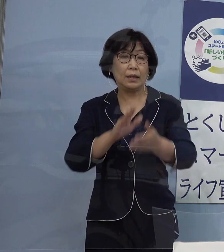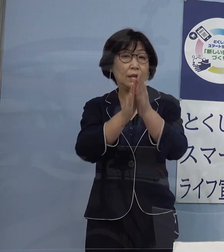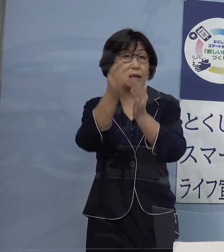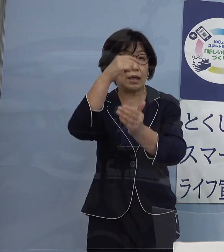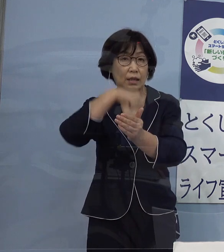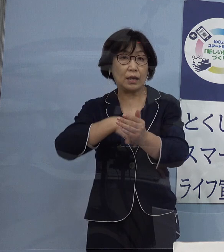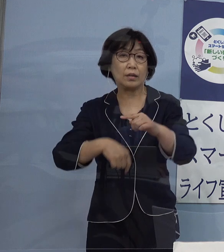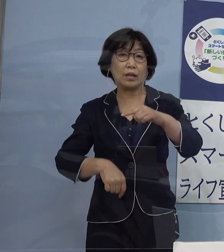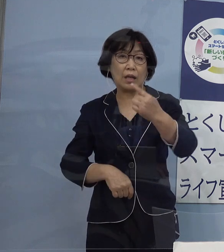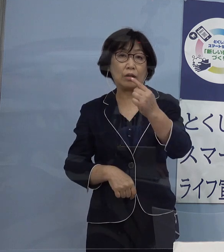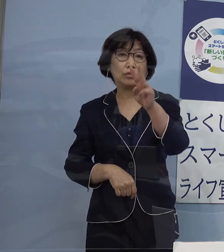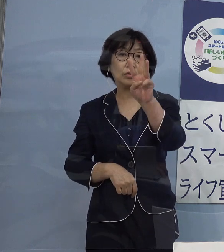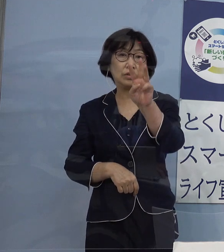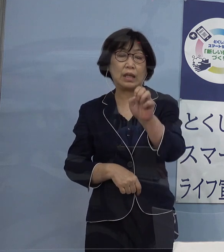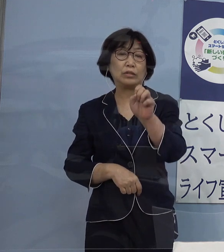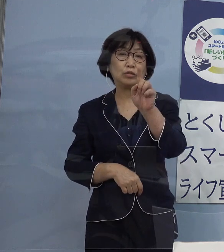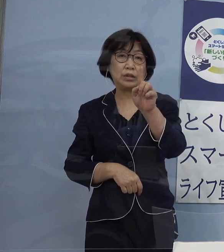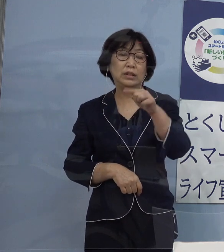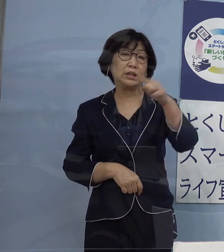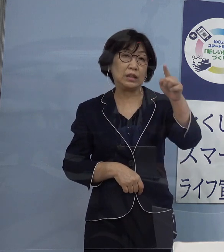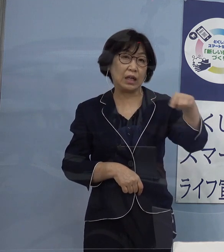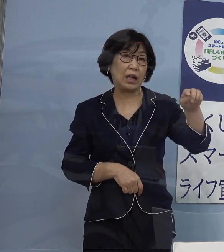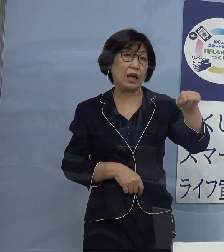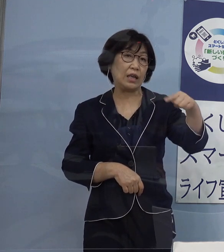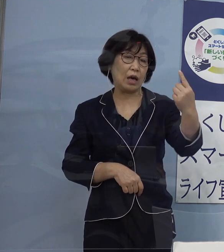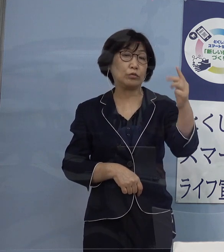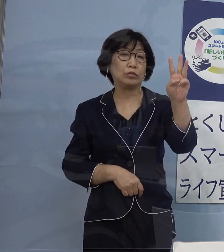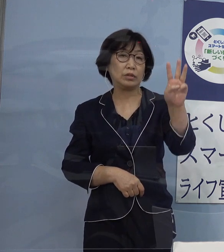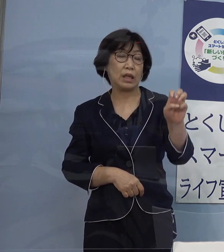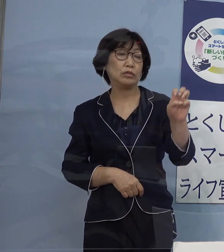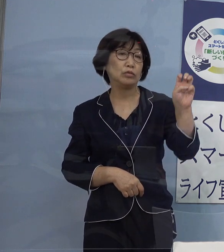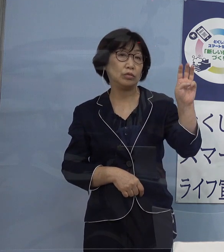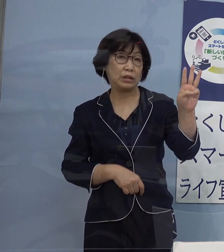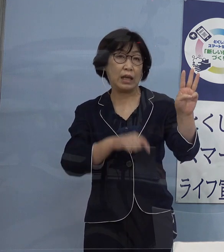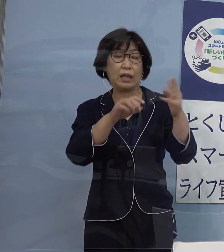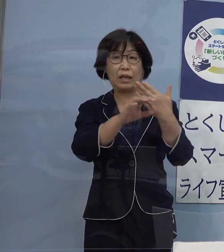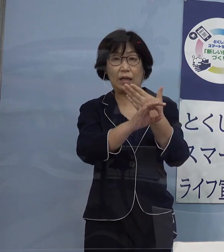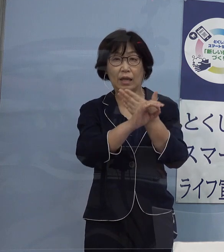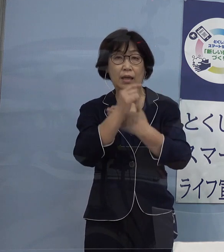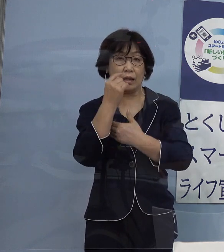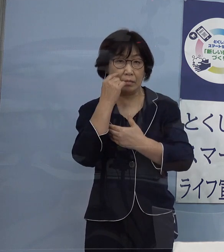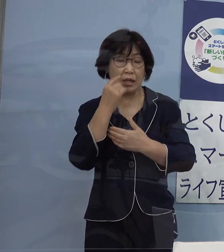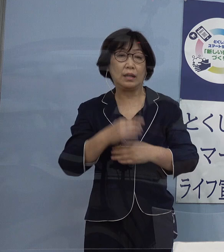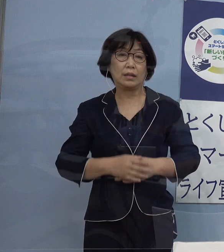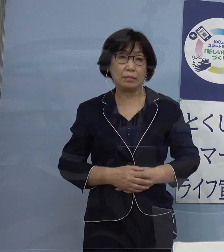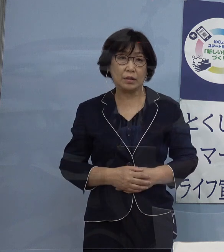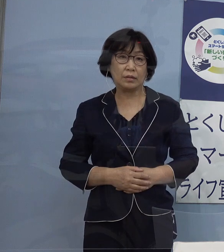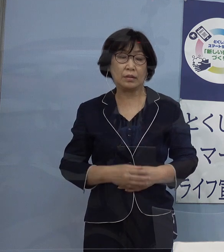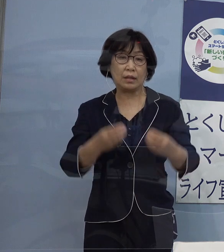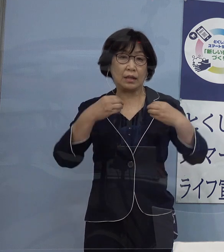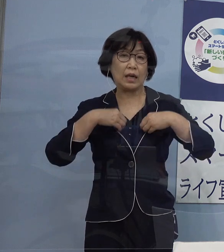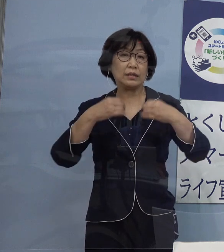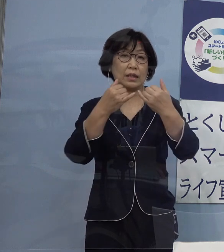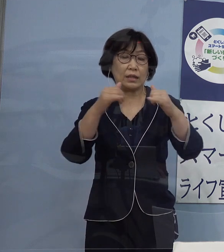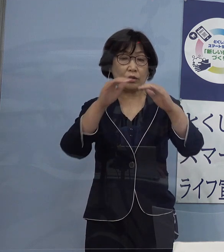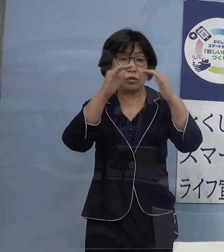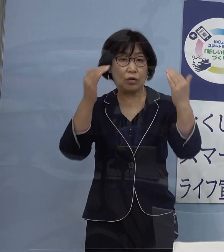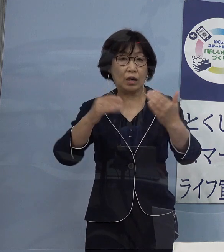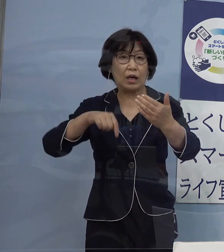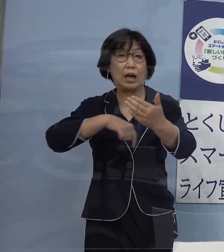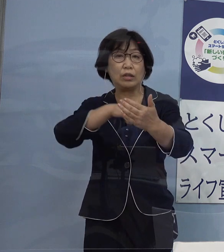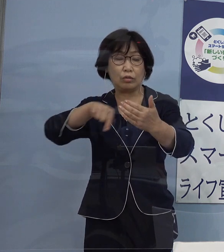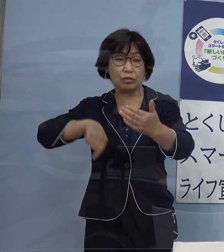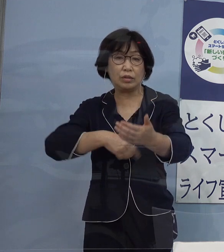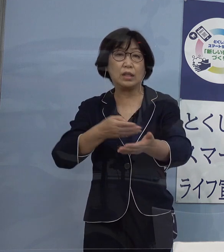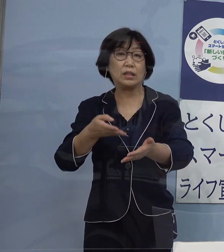では131から133例目となります。それでは感染者の概要について説明をさ